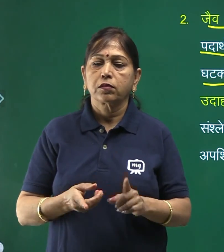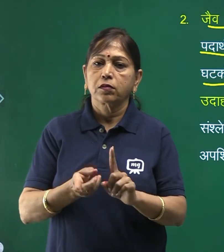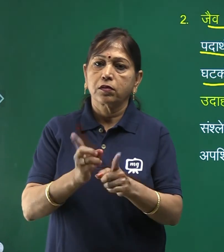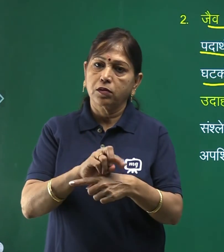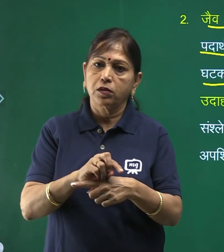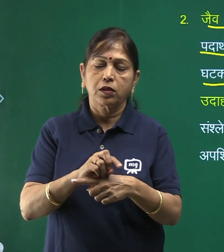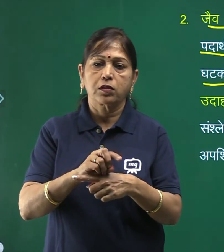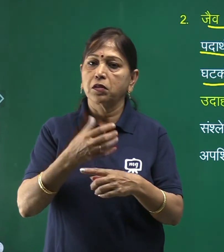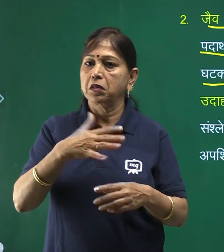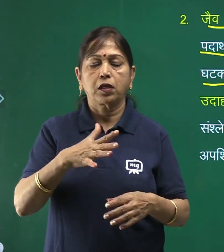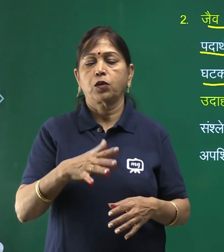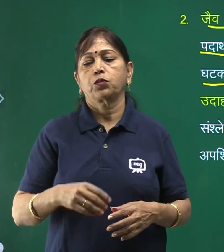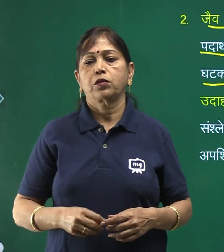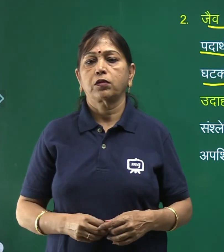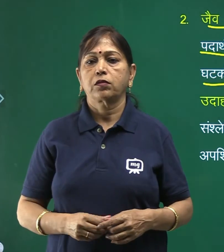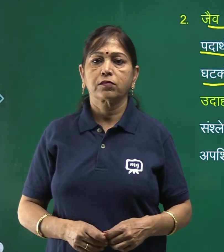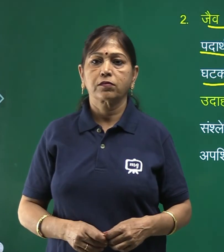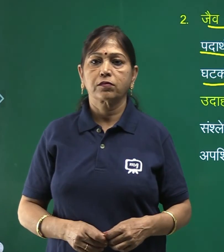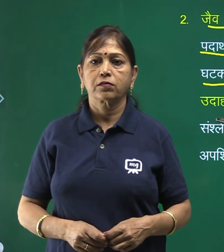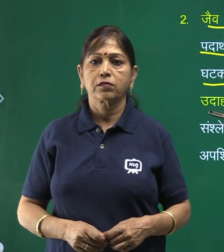परिवर्तित नहीं होते हैं।